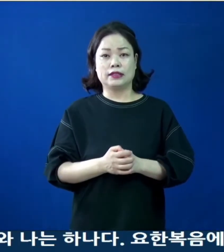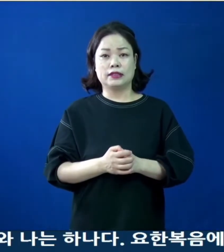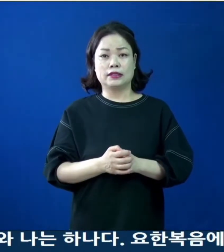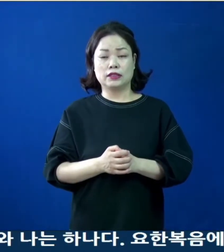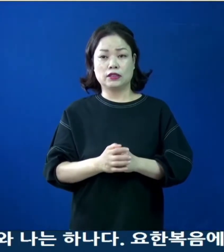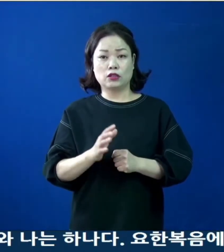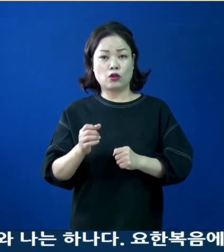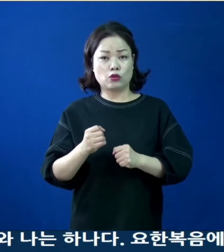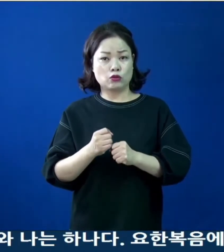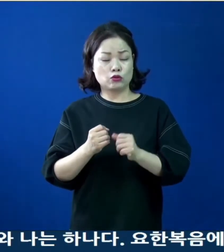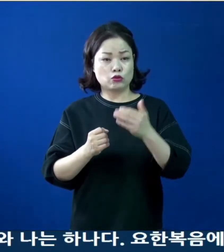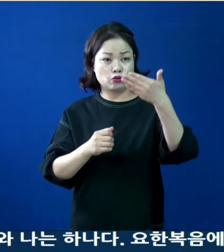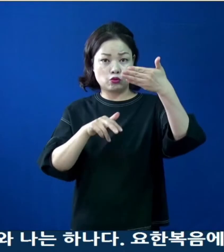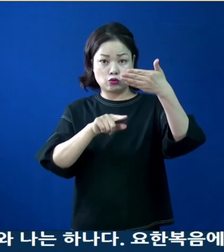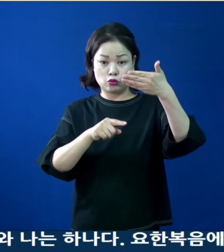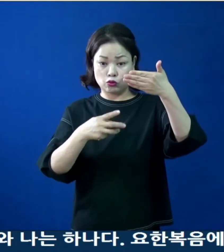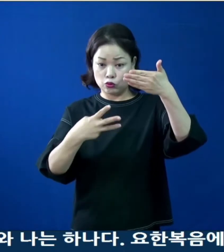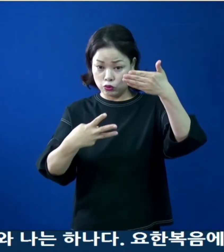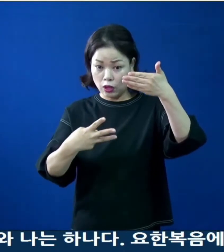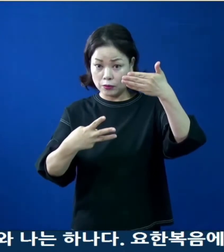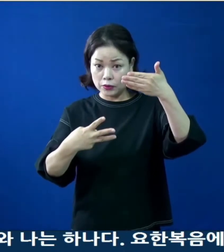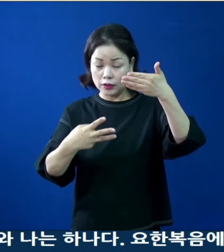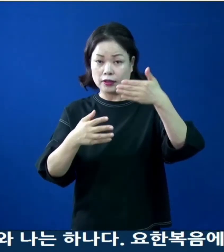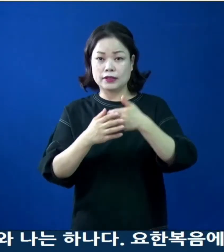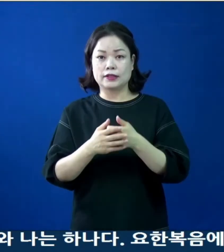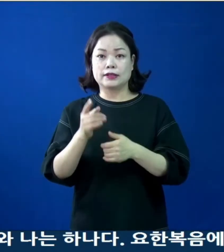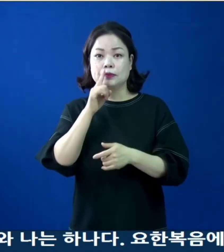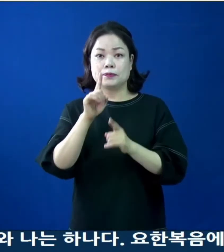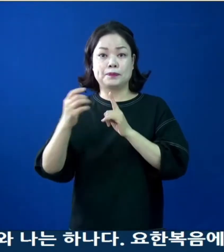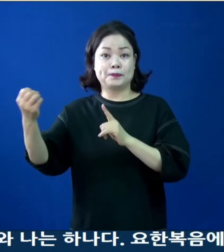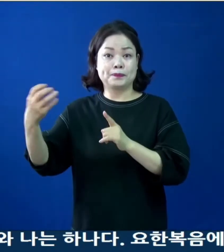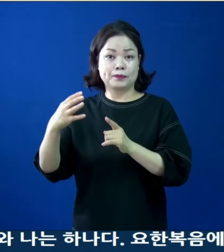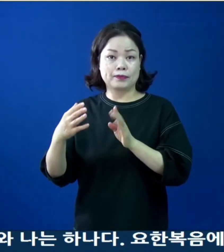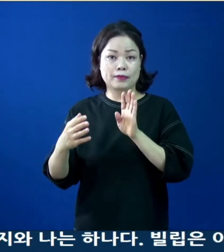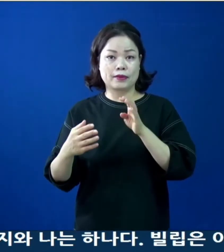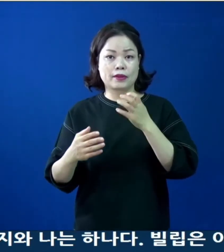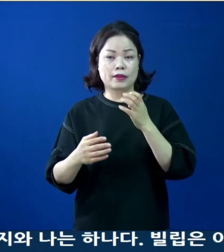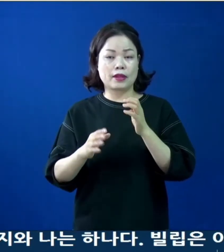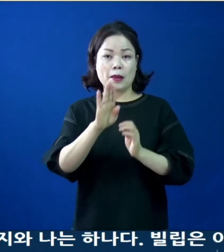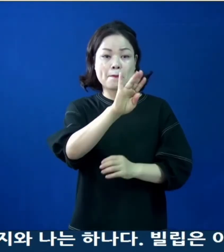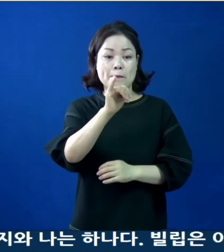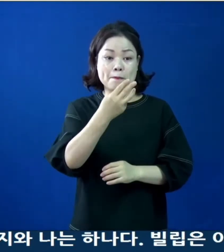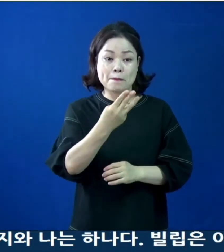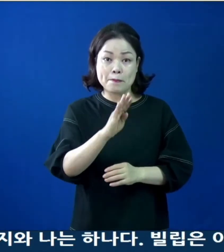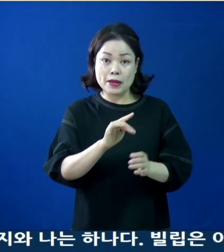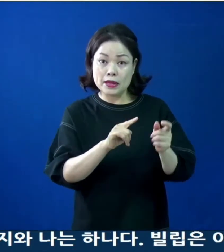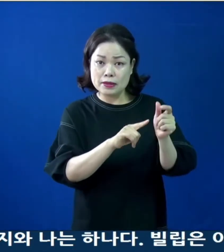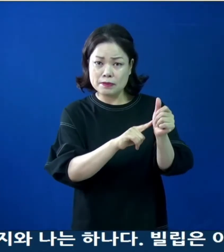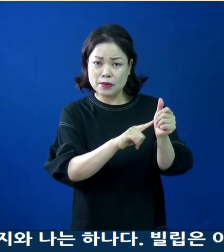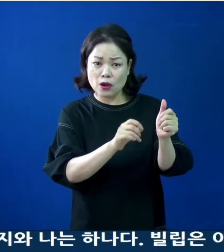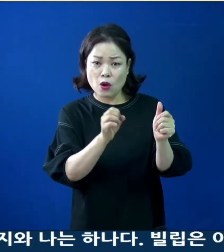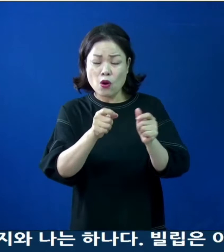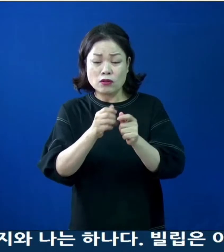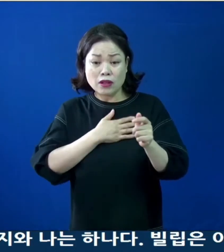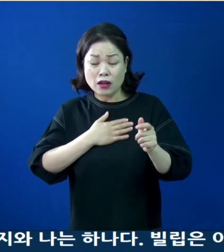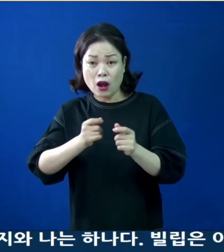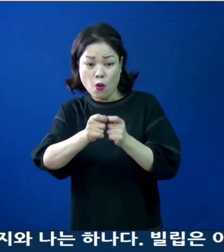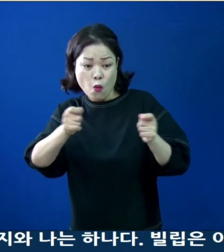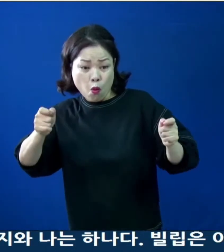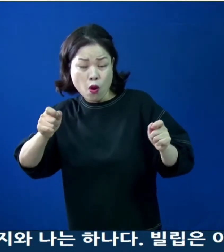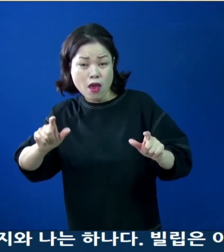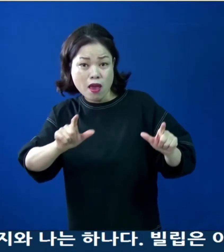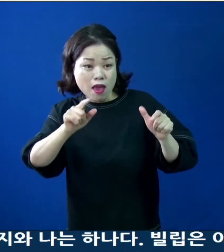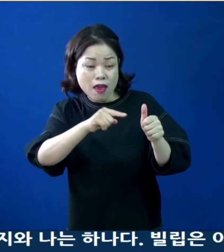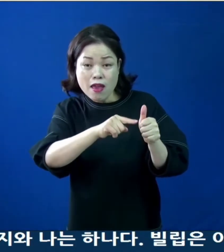그런데 9절부터 시작되는 답변이 이렇습니다. 예수님이 빌립에게 이렇게 얘기하는 거죠. 너 나랑 오래 있었는데, 너 나랑